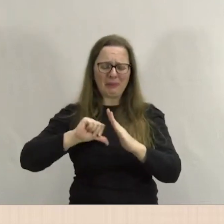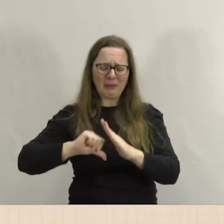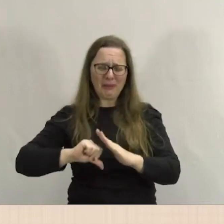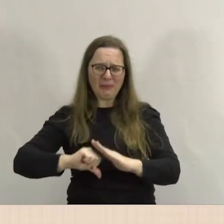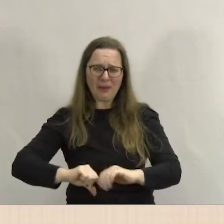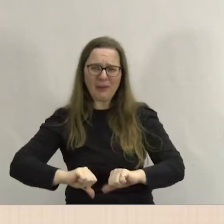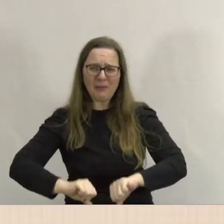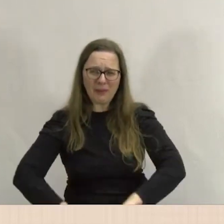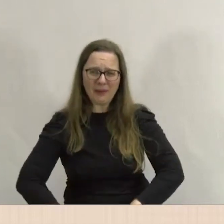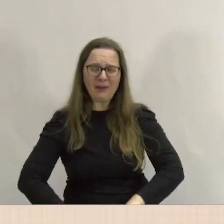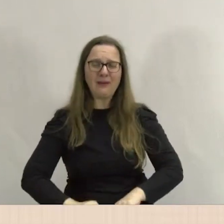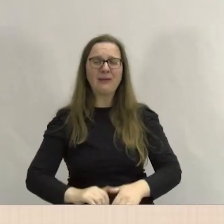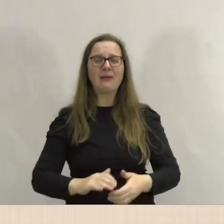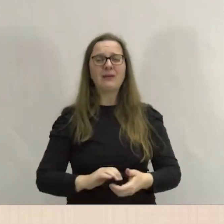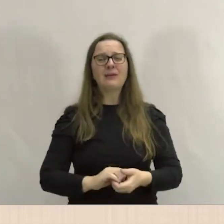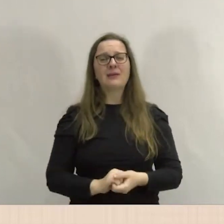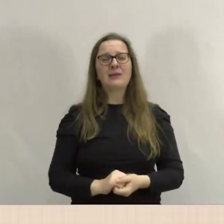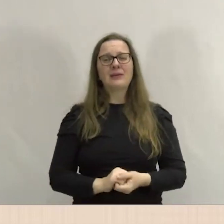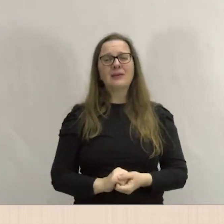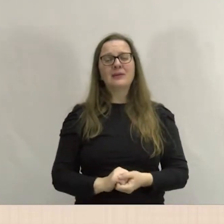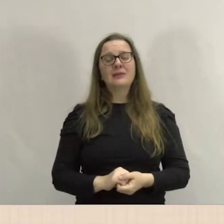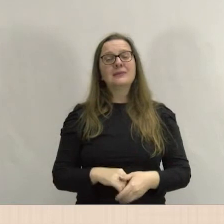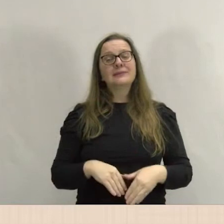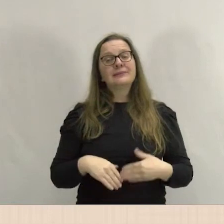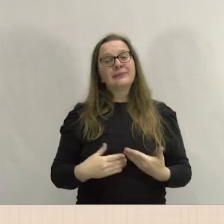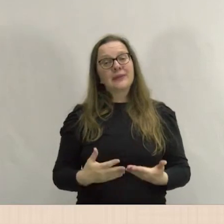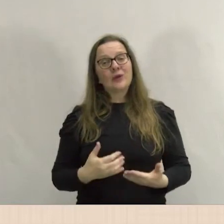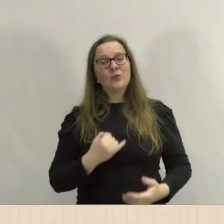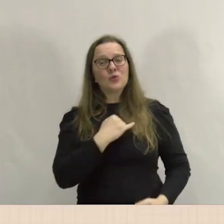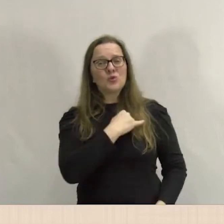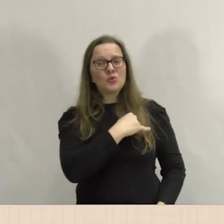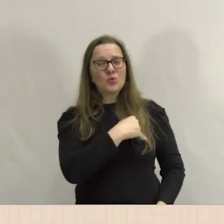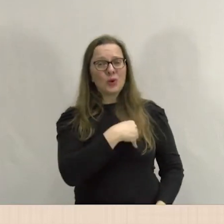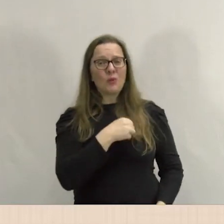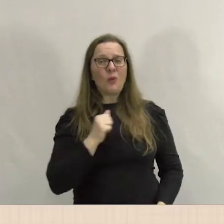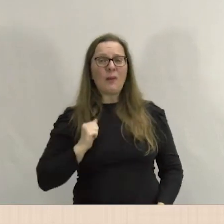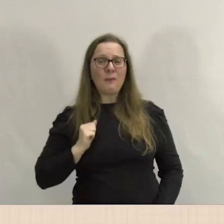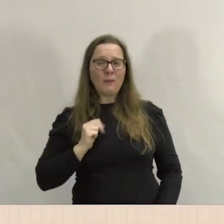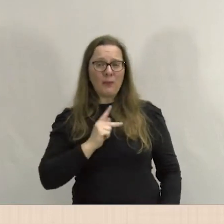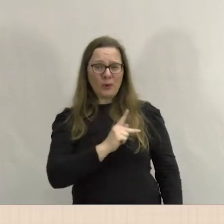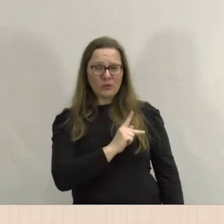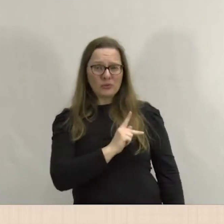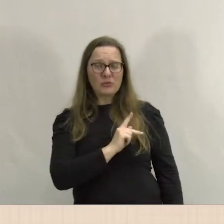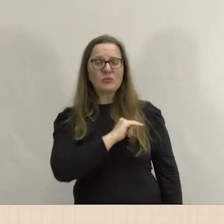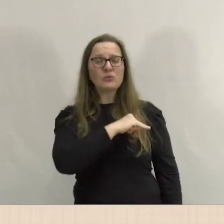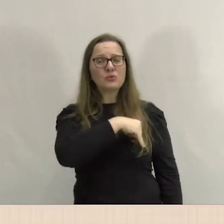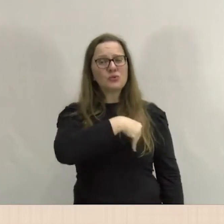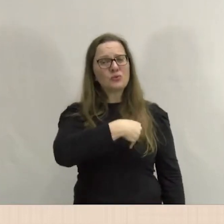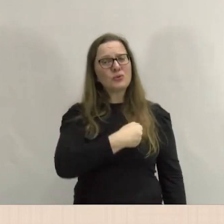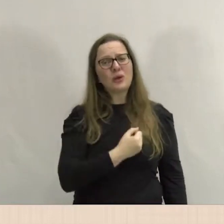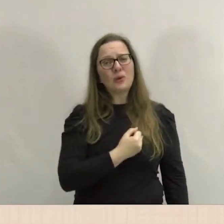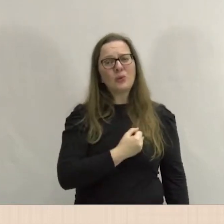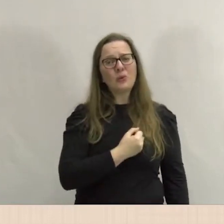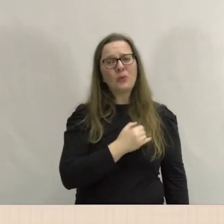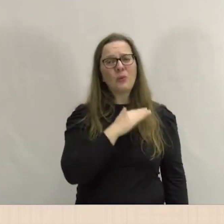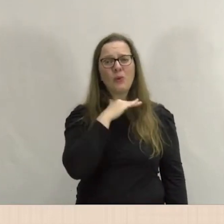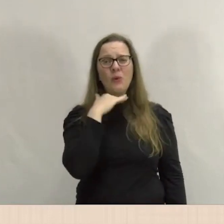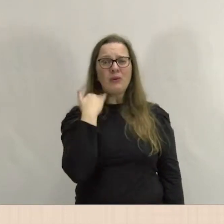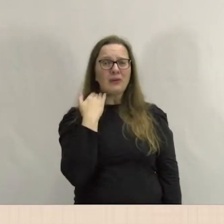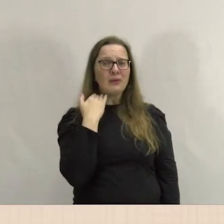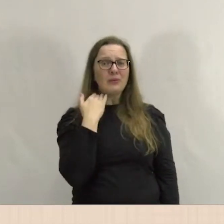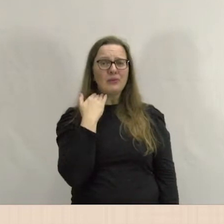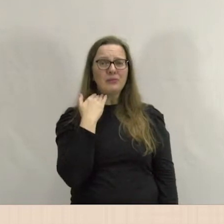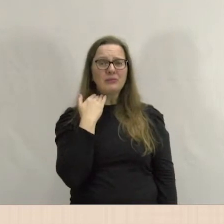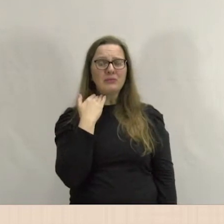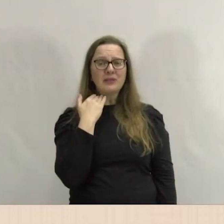João, não surgiu mais outro apóstolo. Não deu prosseguimento